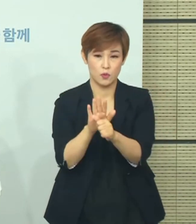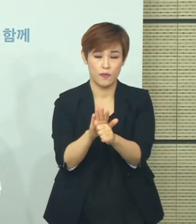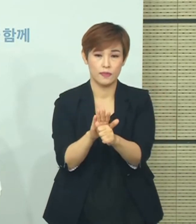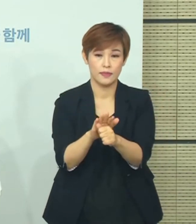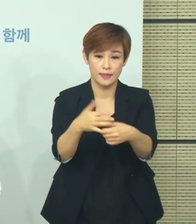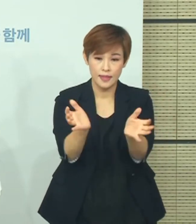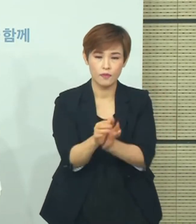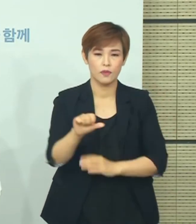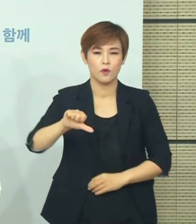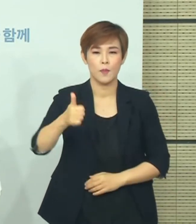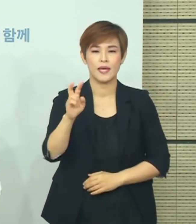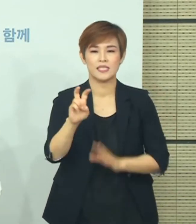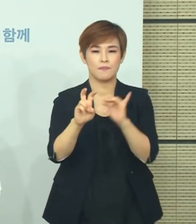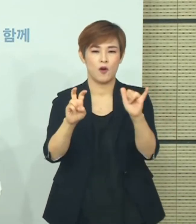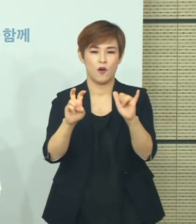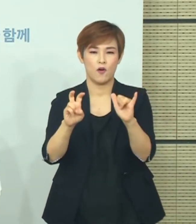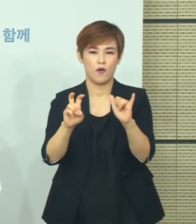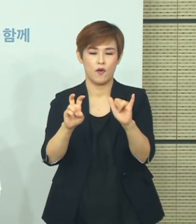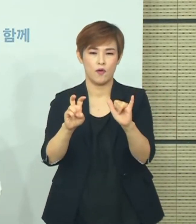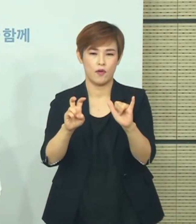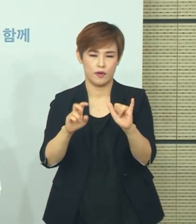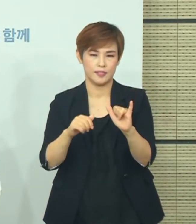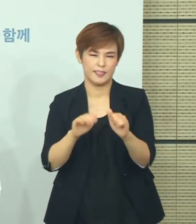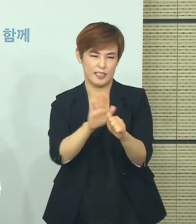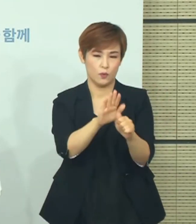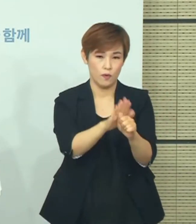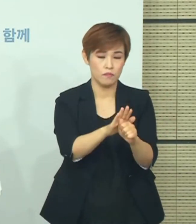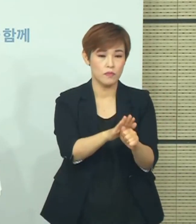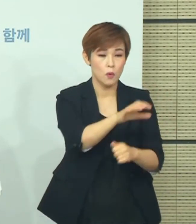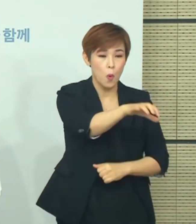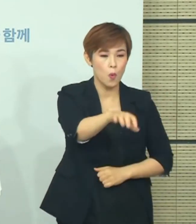520명을 투입하여 총 14곳